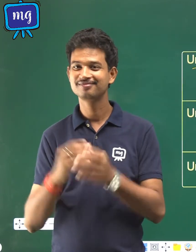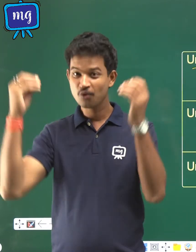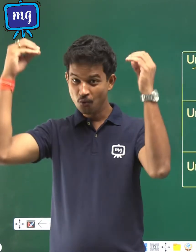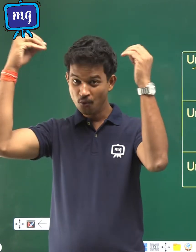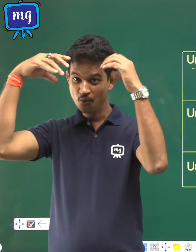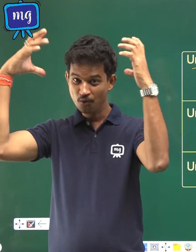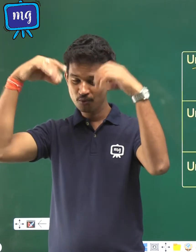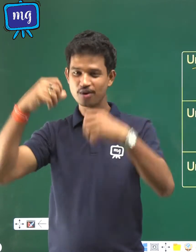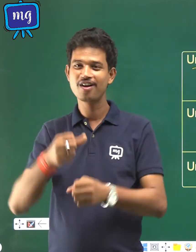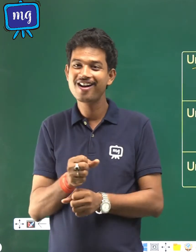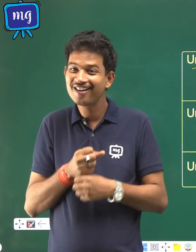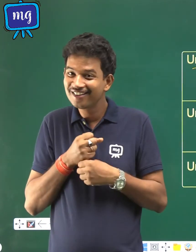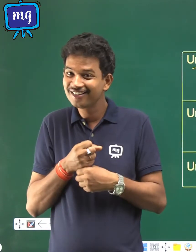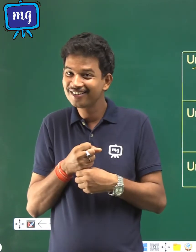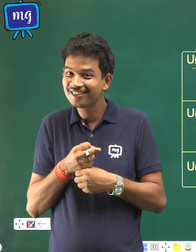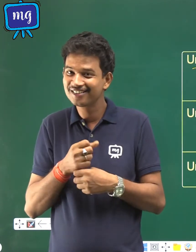umbrella.